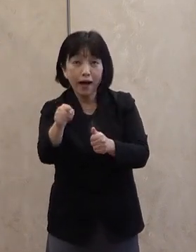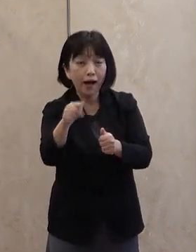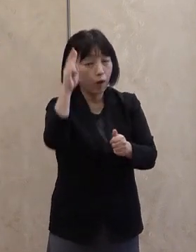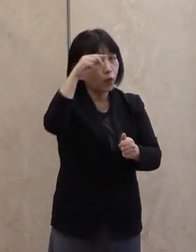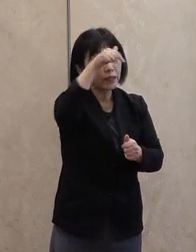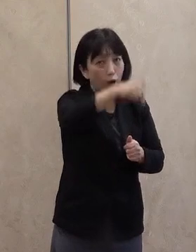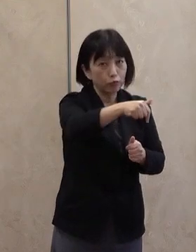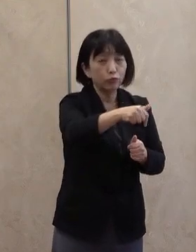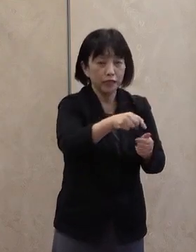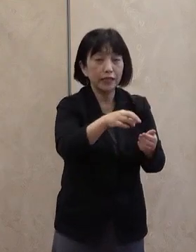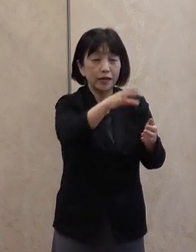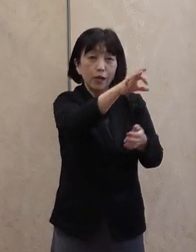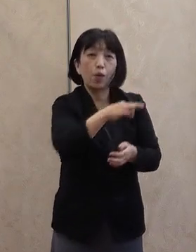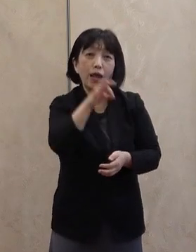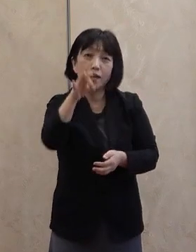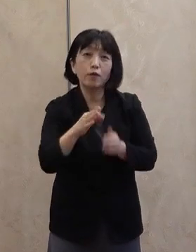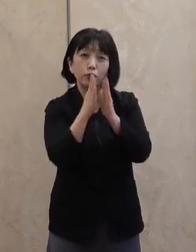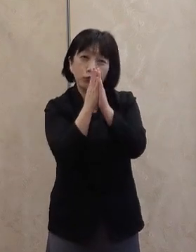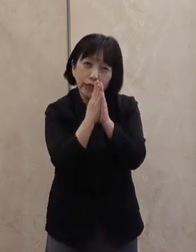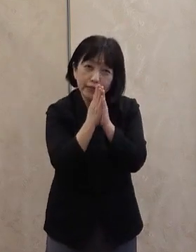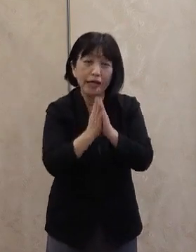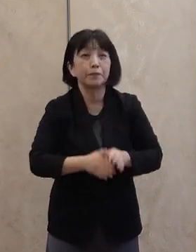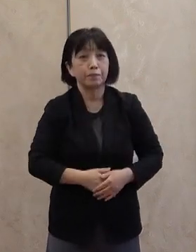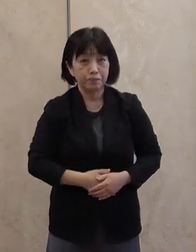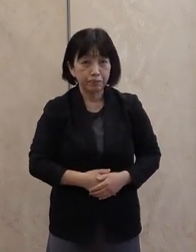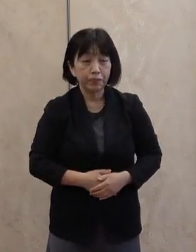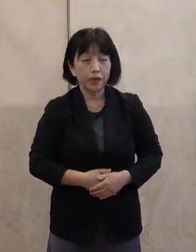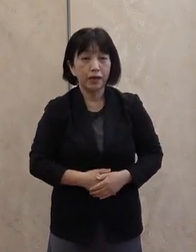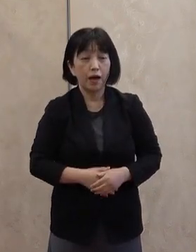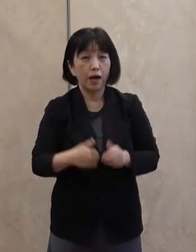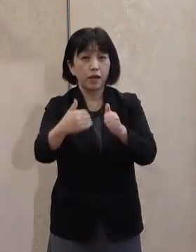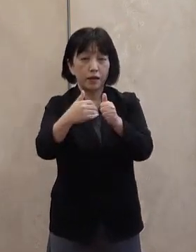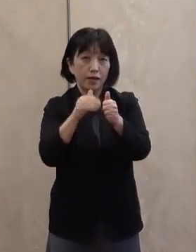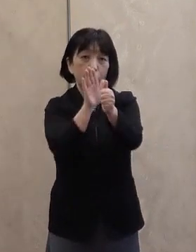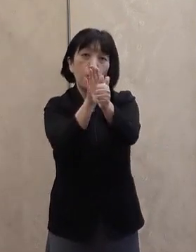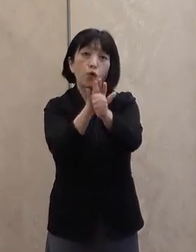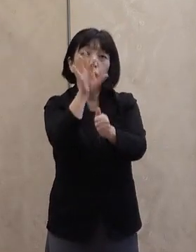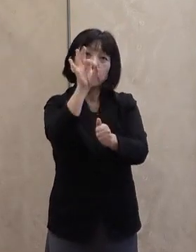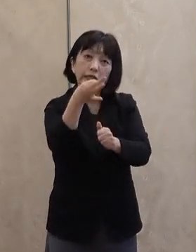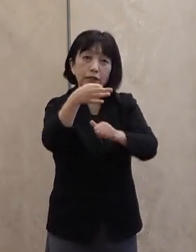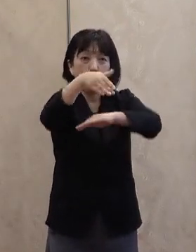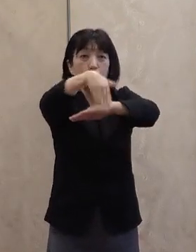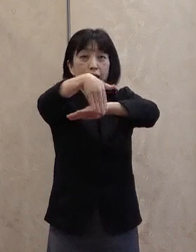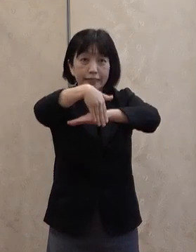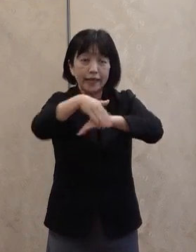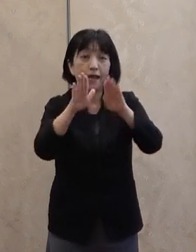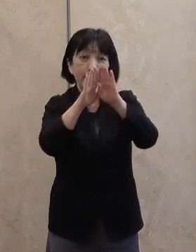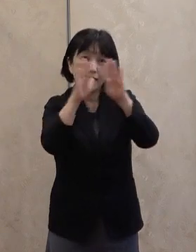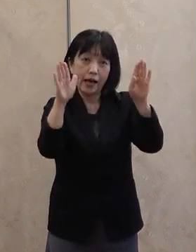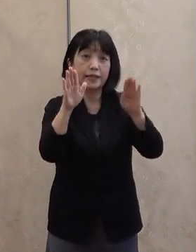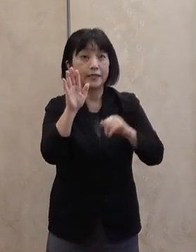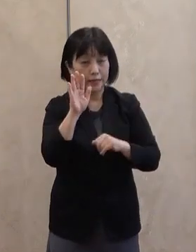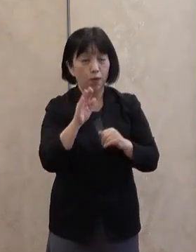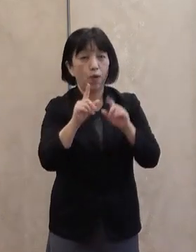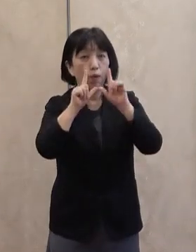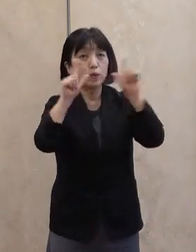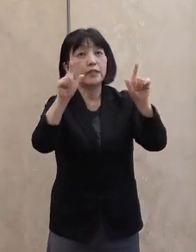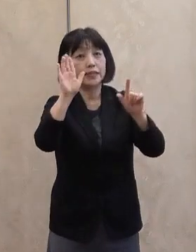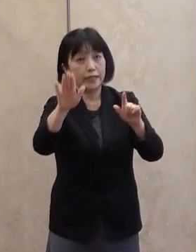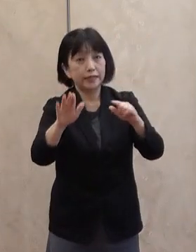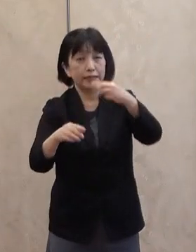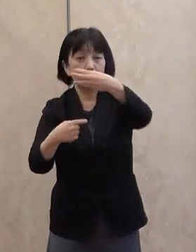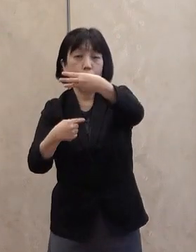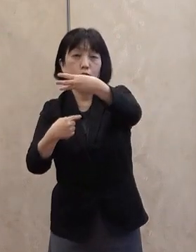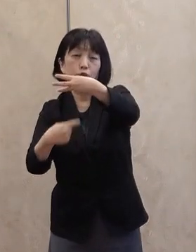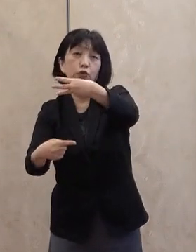。営業協力金について受付開始のお知らせです。3月1日から4月の4日ま